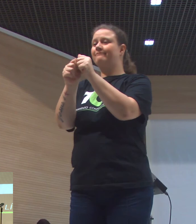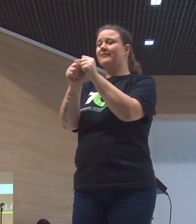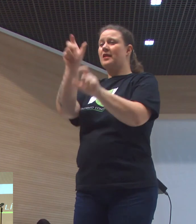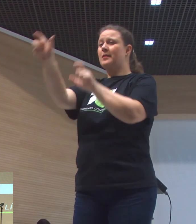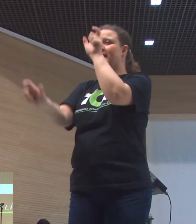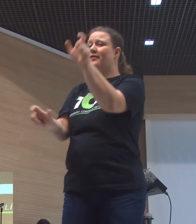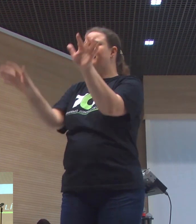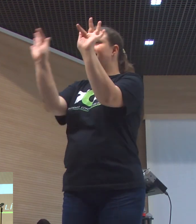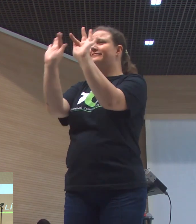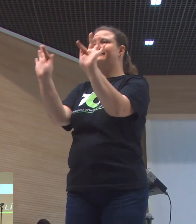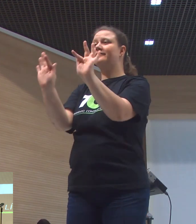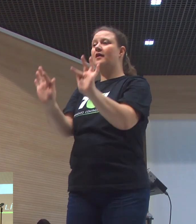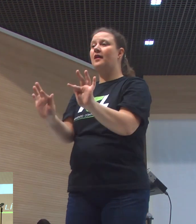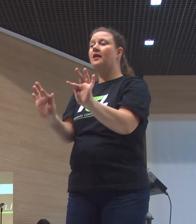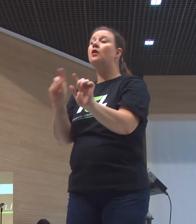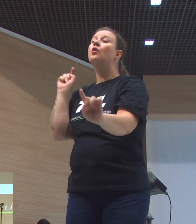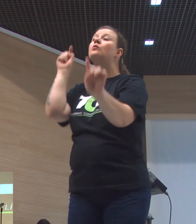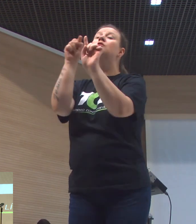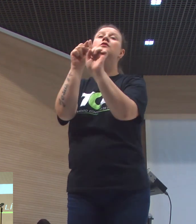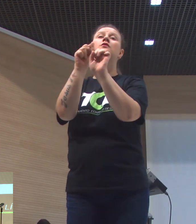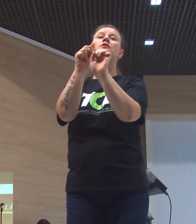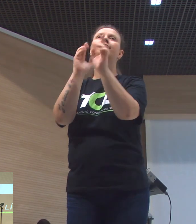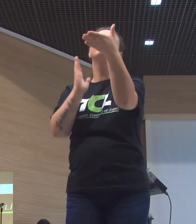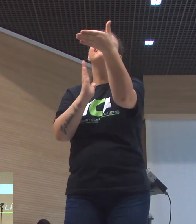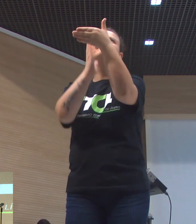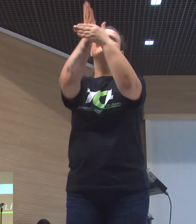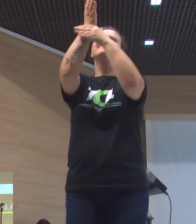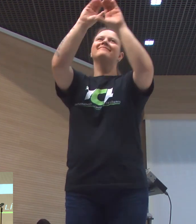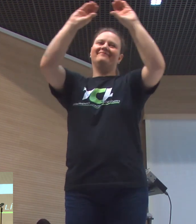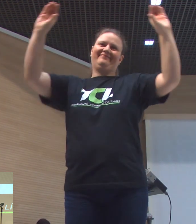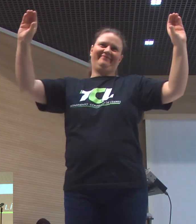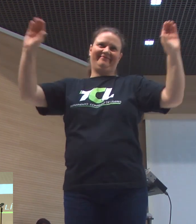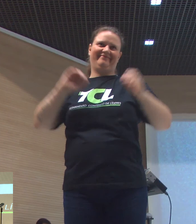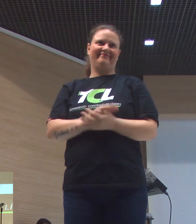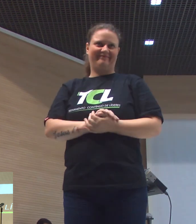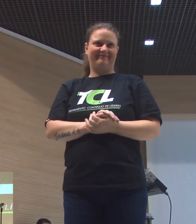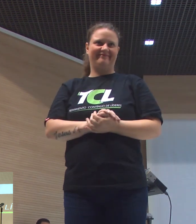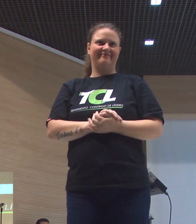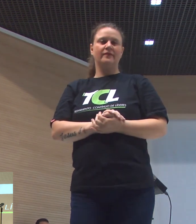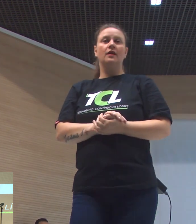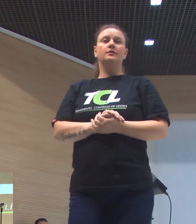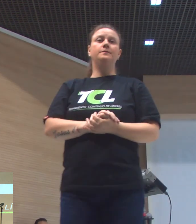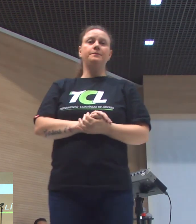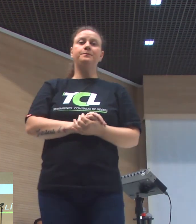bem-aventuranças apontam para o céu. Os versículos dessa